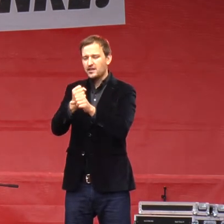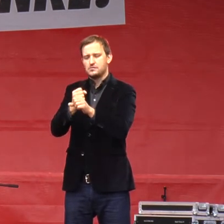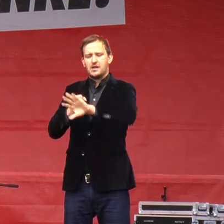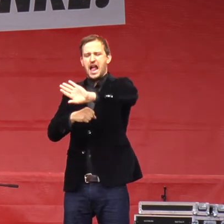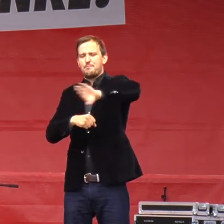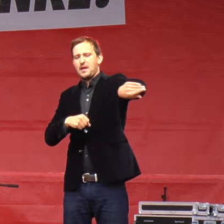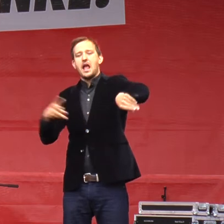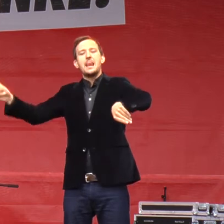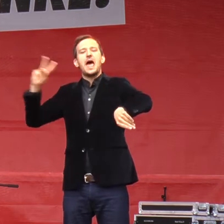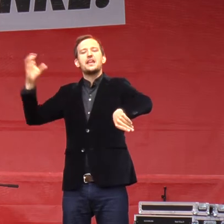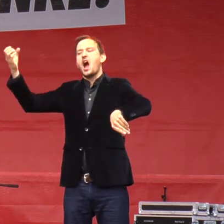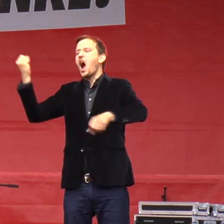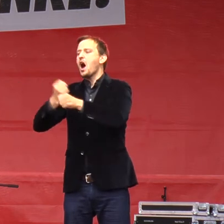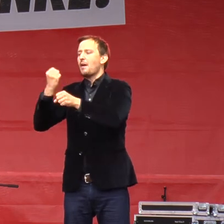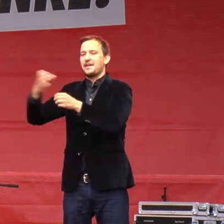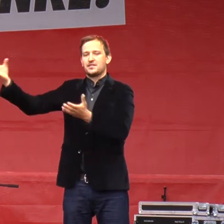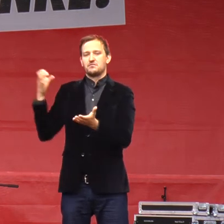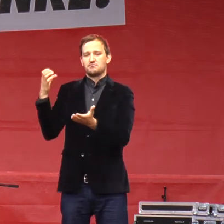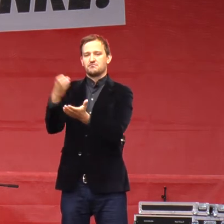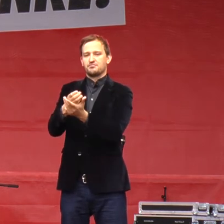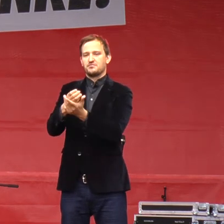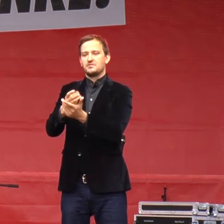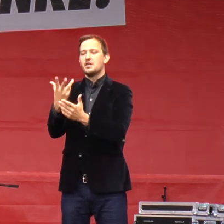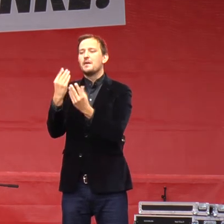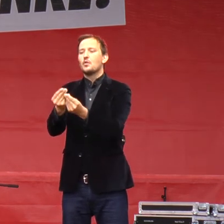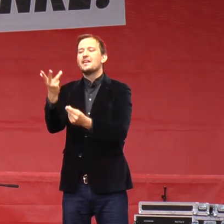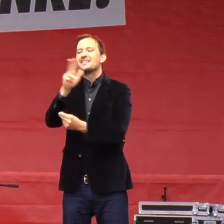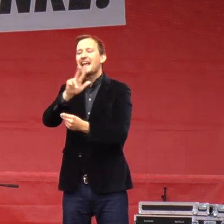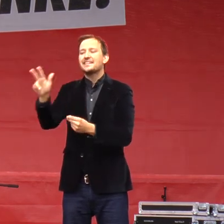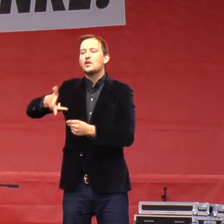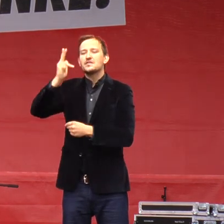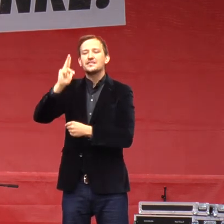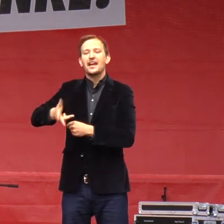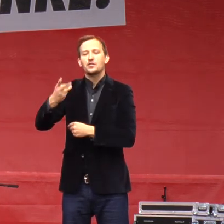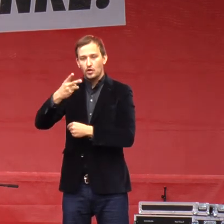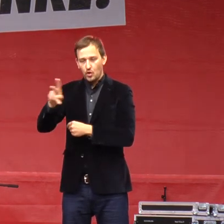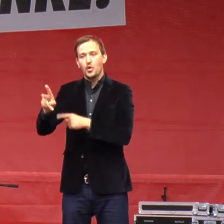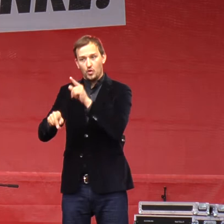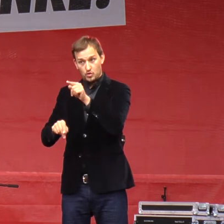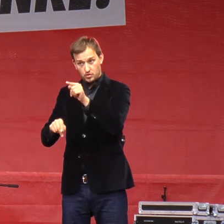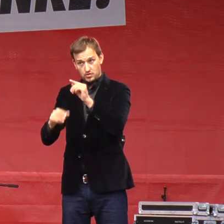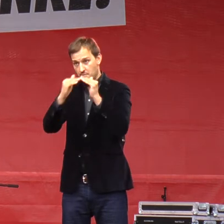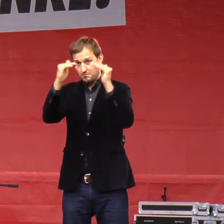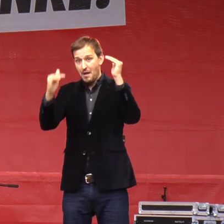Leiharbeiter ersetzt wurde, dann bekommt er noch 3.300 brutto. Das sind schon